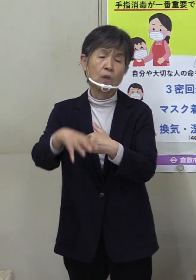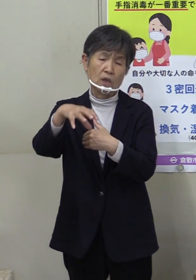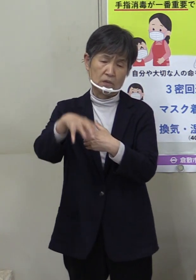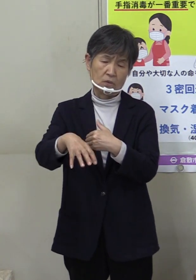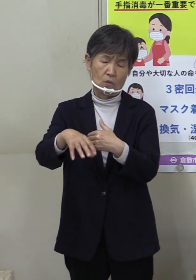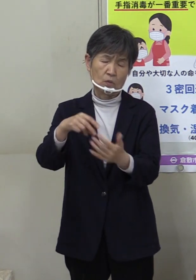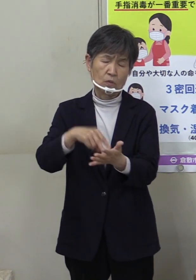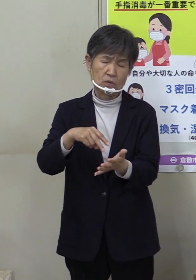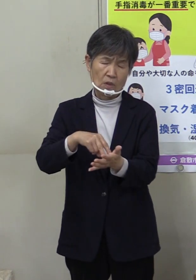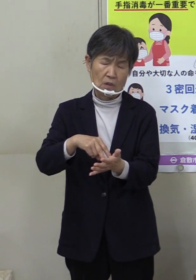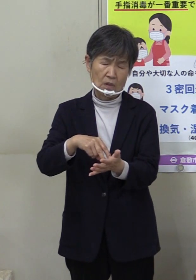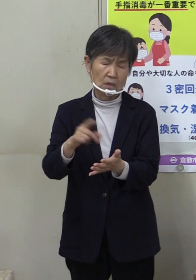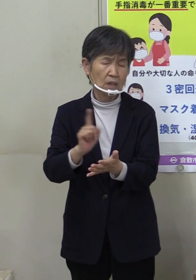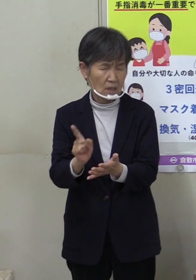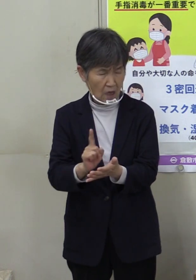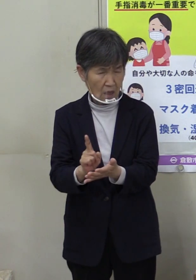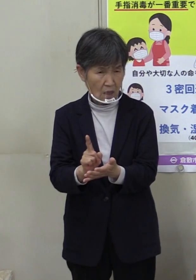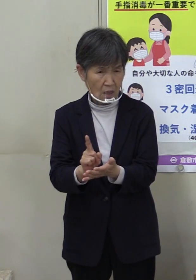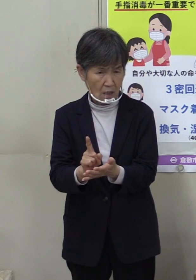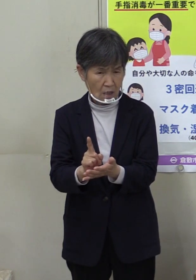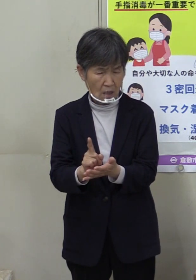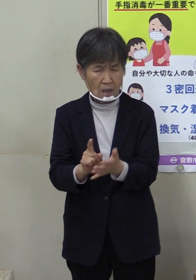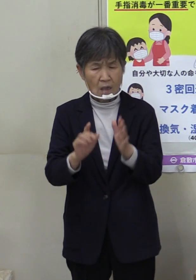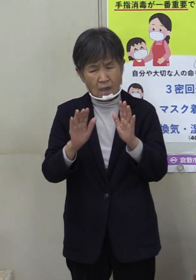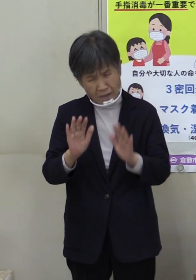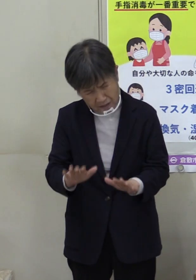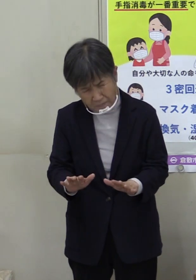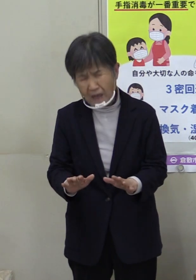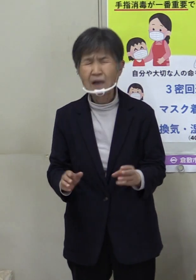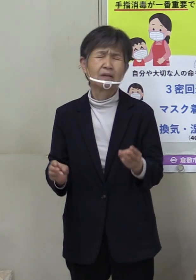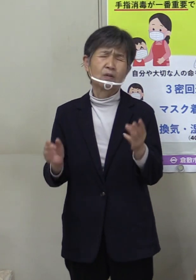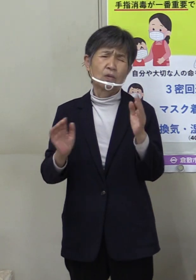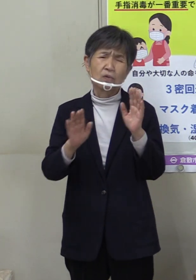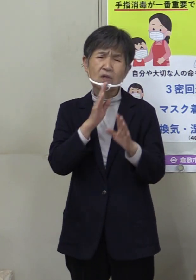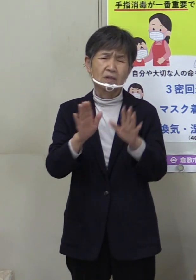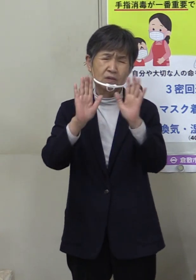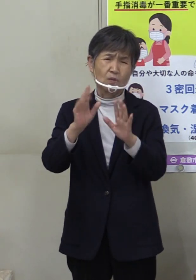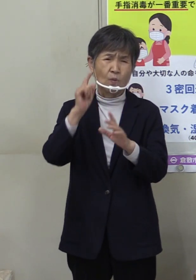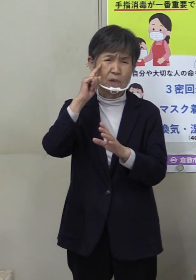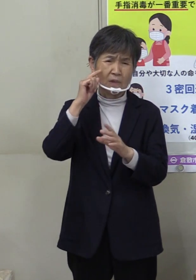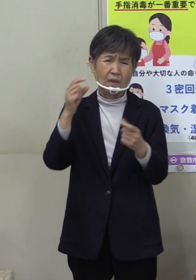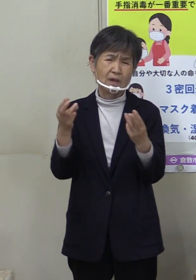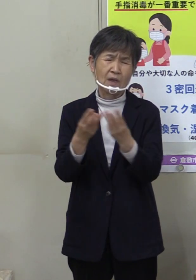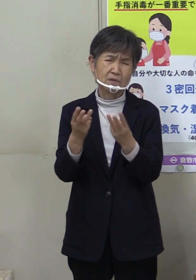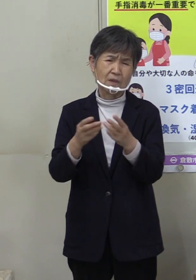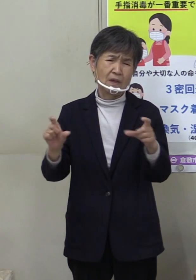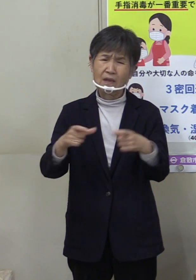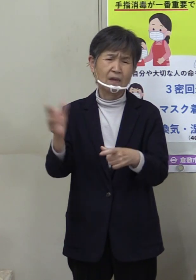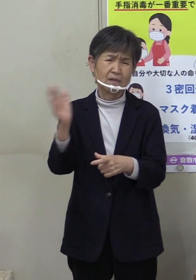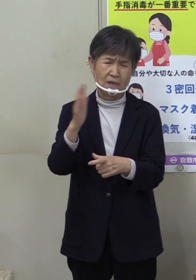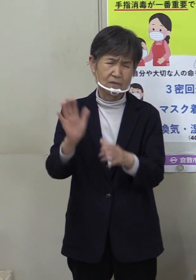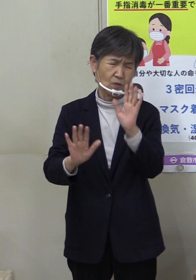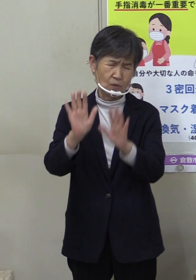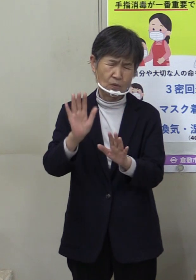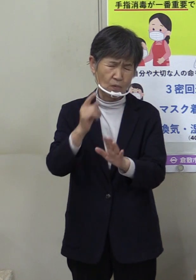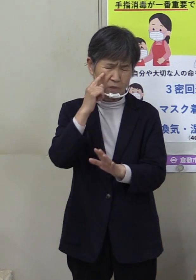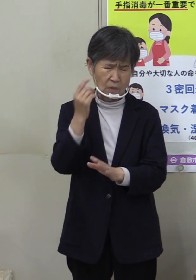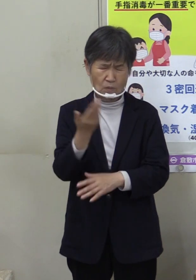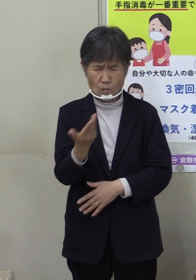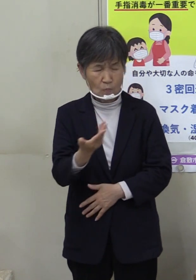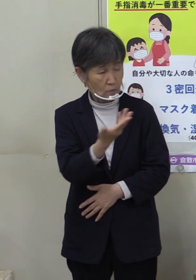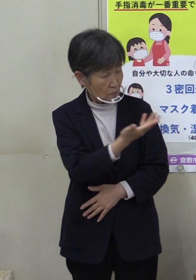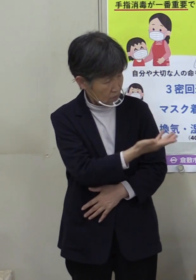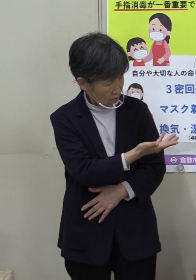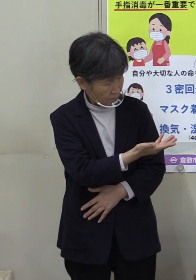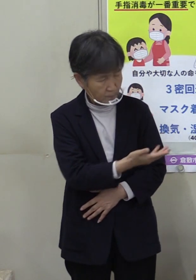何か、ここに来てもその数が減らないというこの現状についてはどういうふうにお考えでしょう か？まあ、その一つはですね、まあ、非